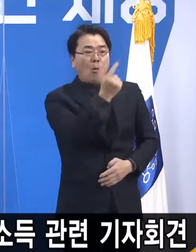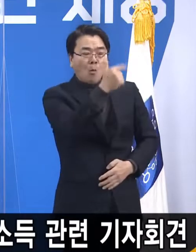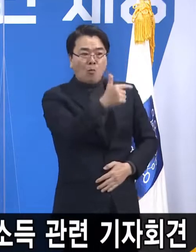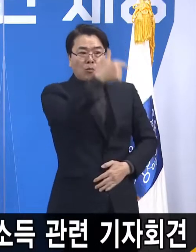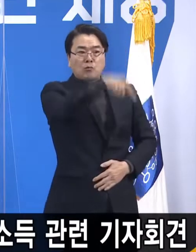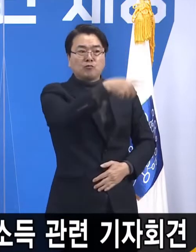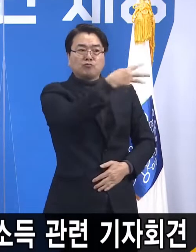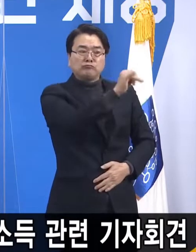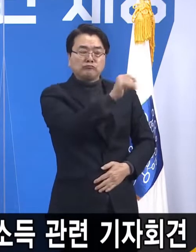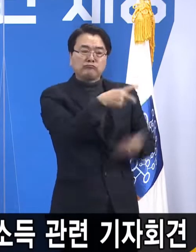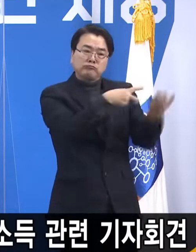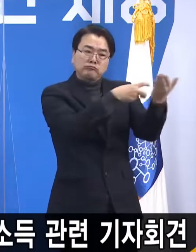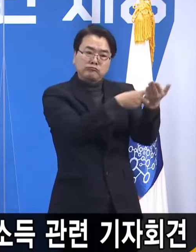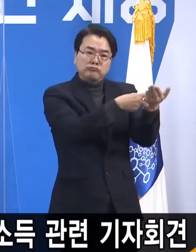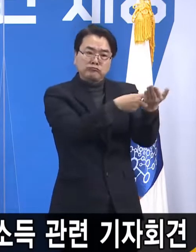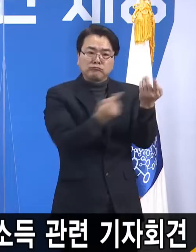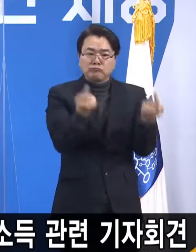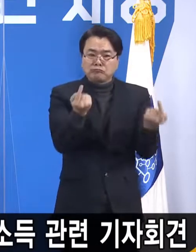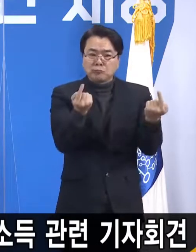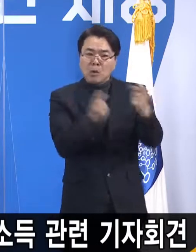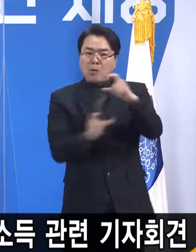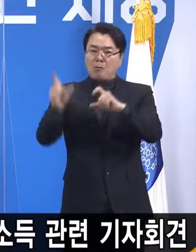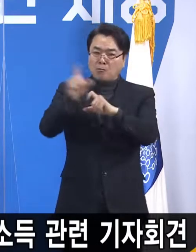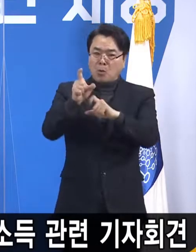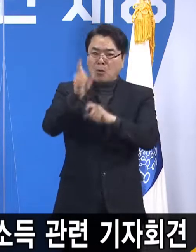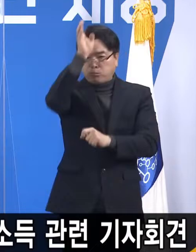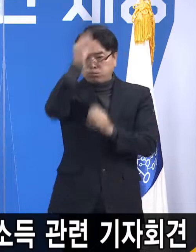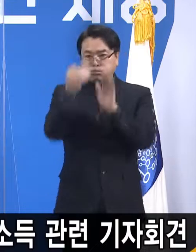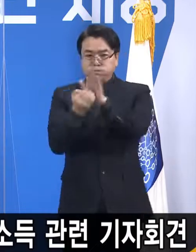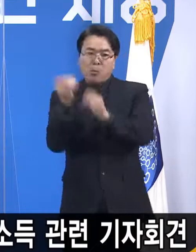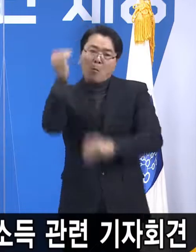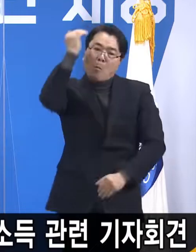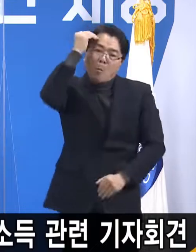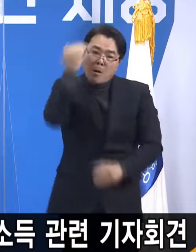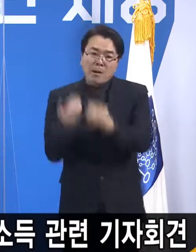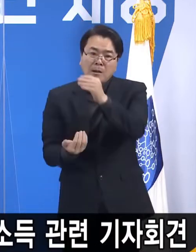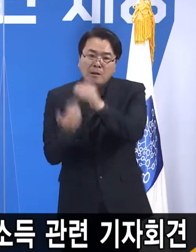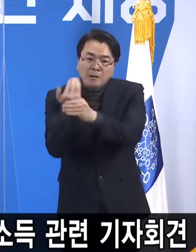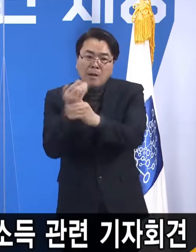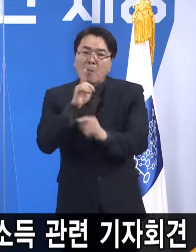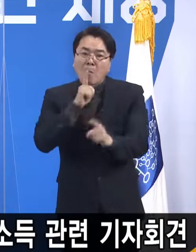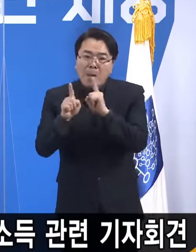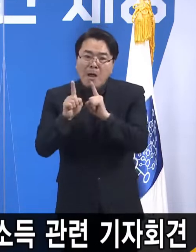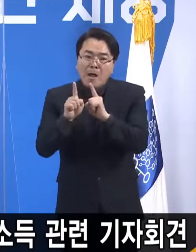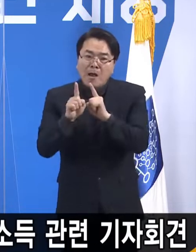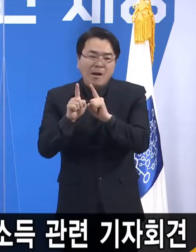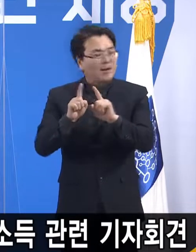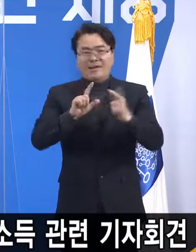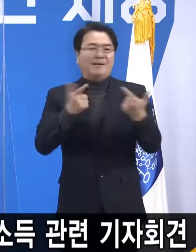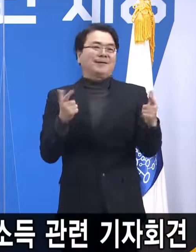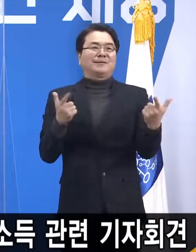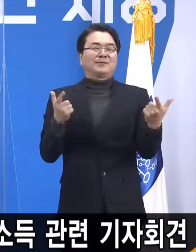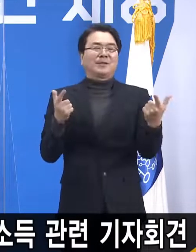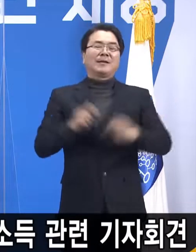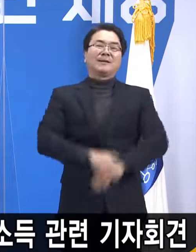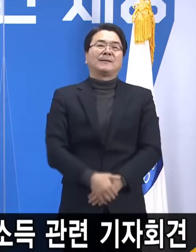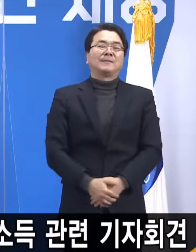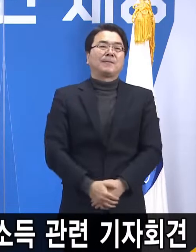다르게 유독 방역에 방해가 된다라는 결론을 내기도 쉽지는 않아 보입니다.